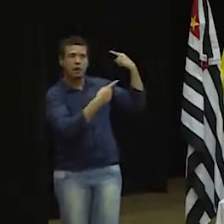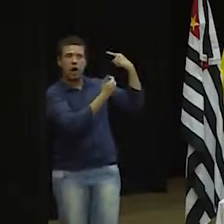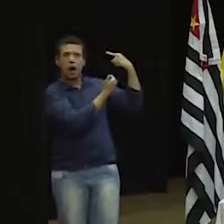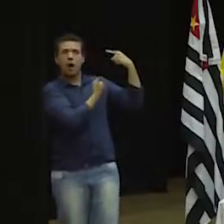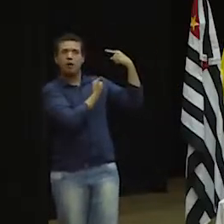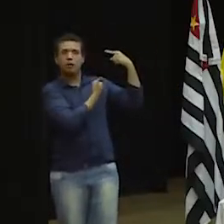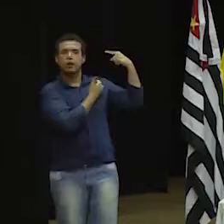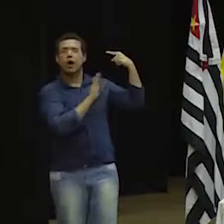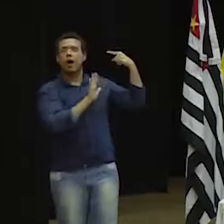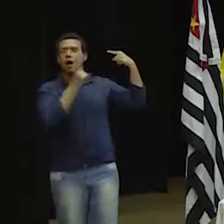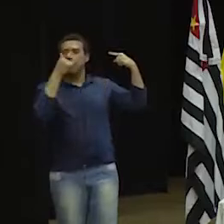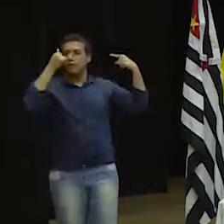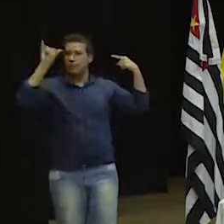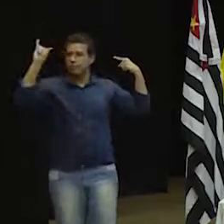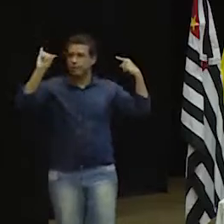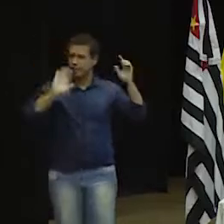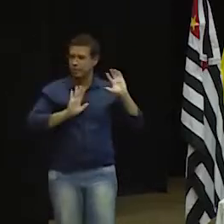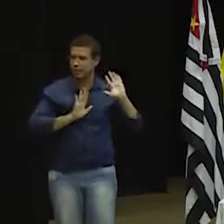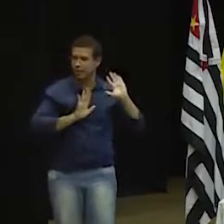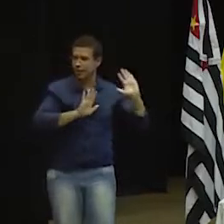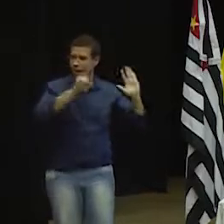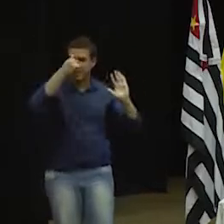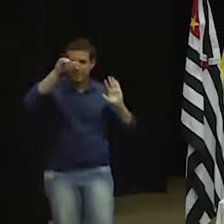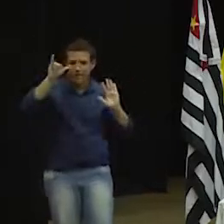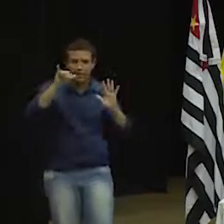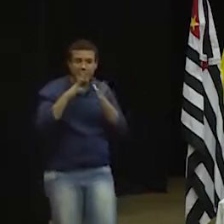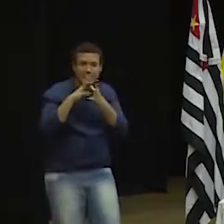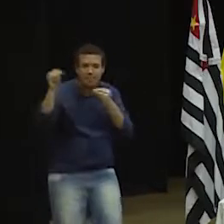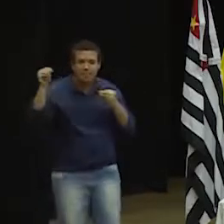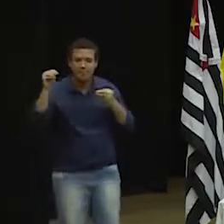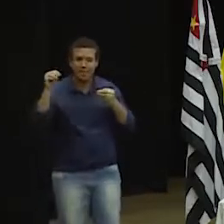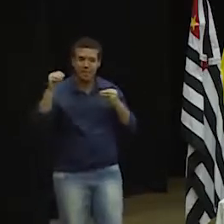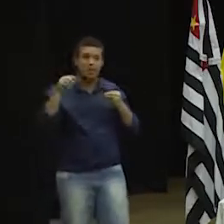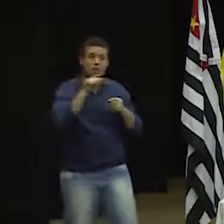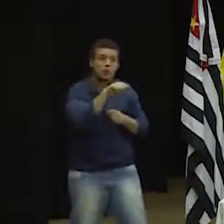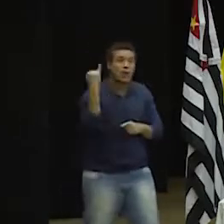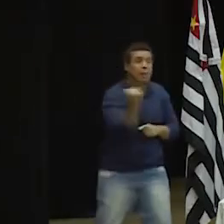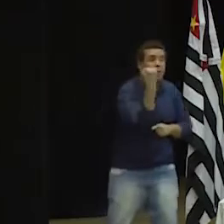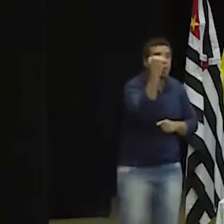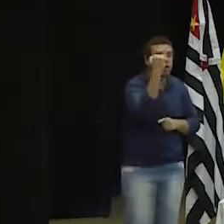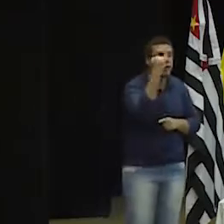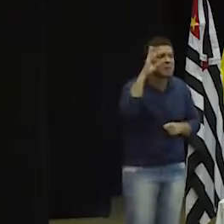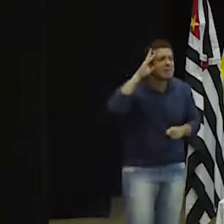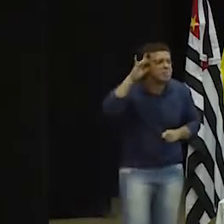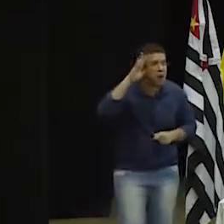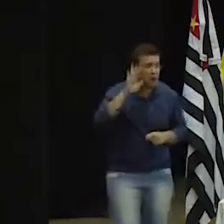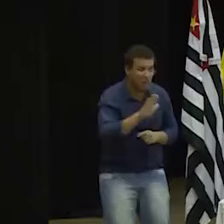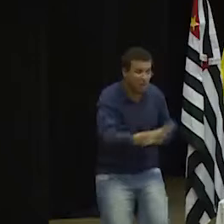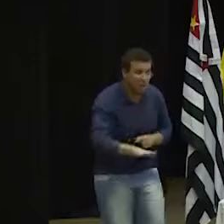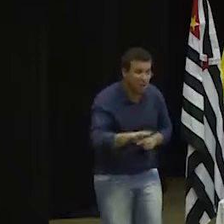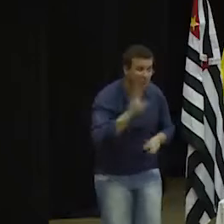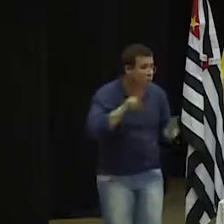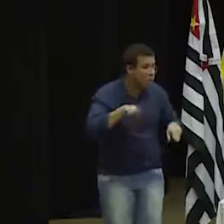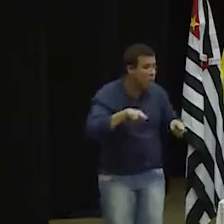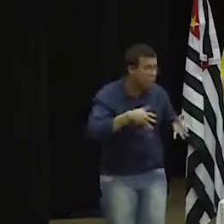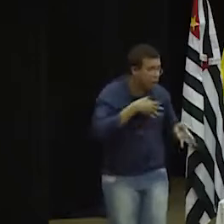é uma pessoa estranha, é melhor evitar e sair de perto. Então, isso é importante.